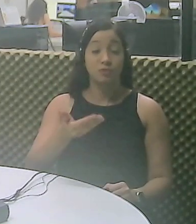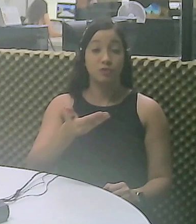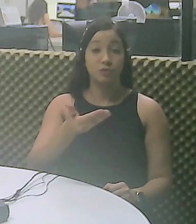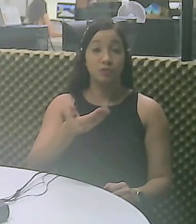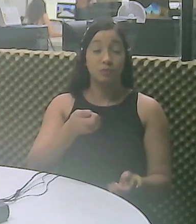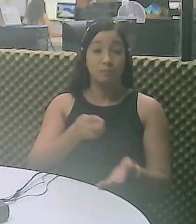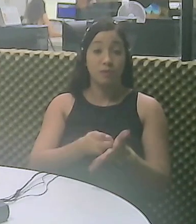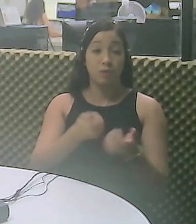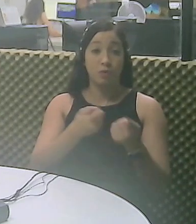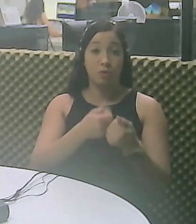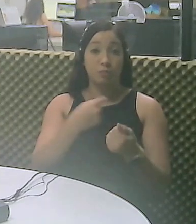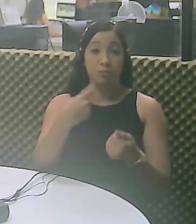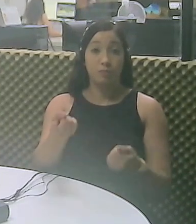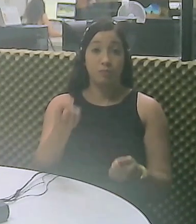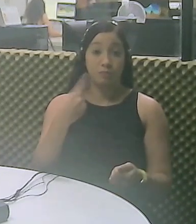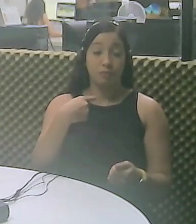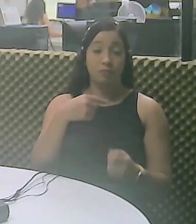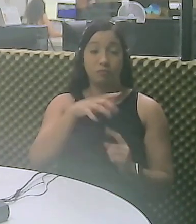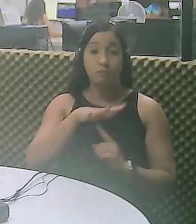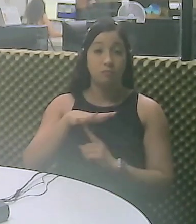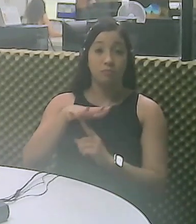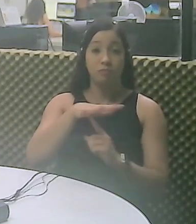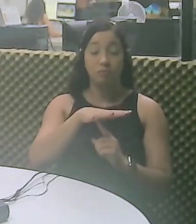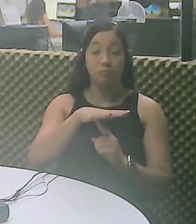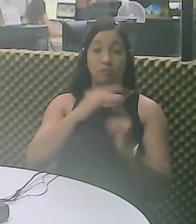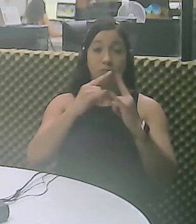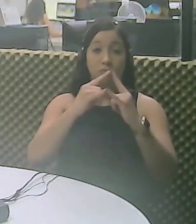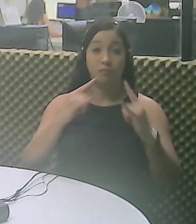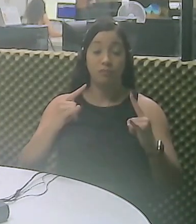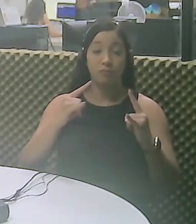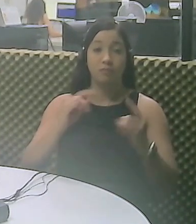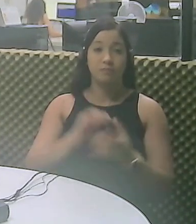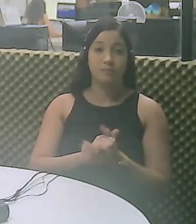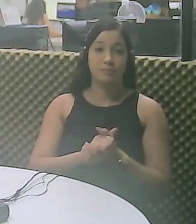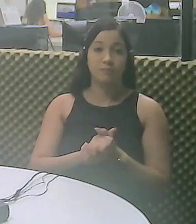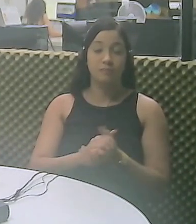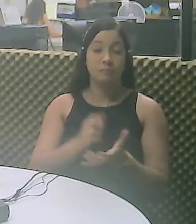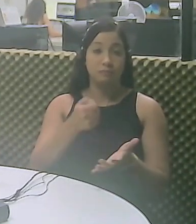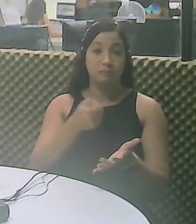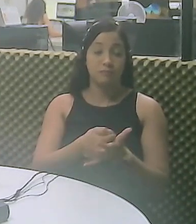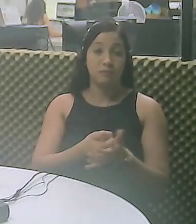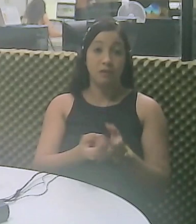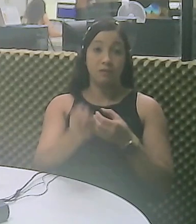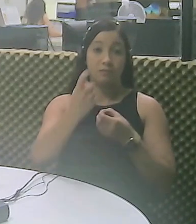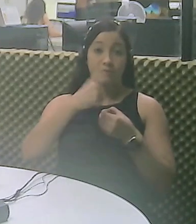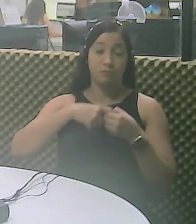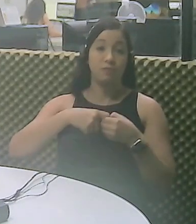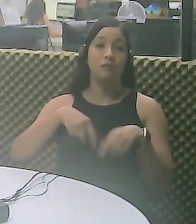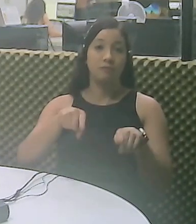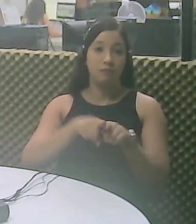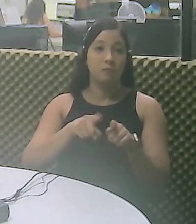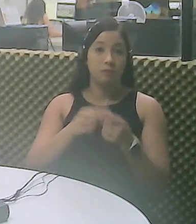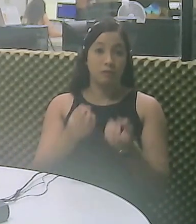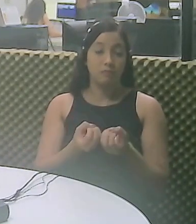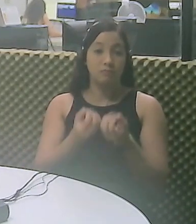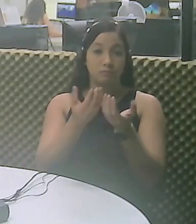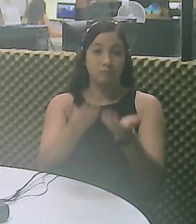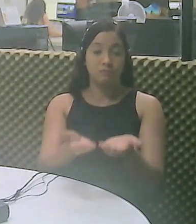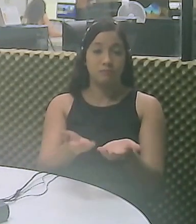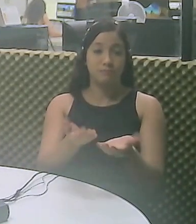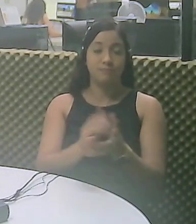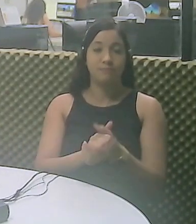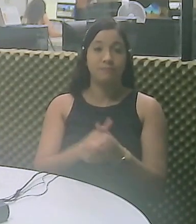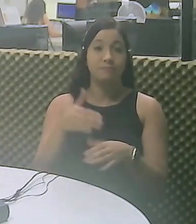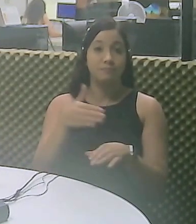da passagem de ida em um dos estandes montados no evento. O crédito para cobrir a volta para casa também será oferecido. Já